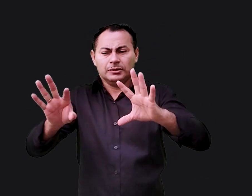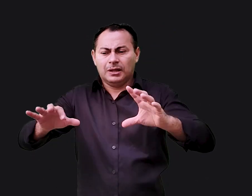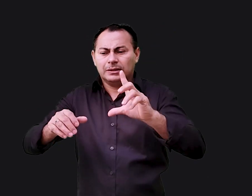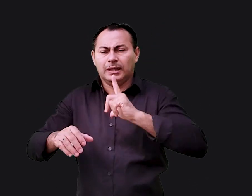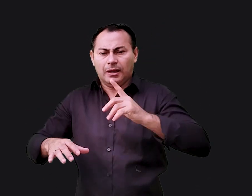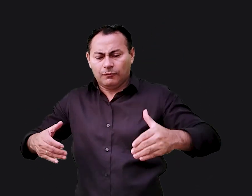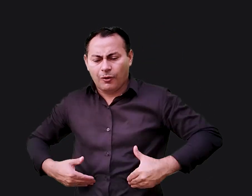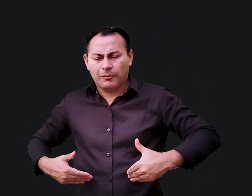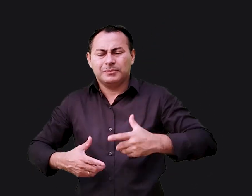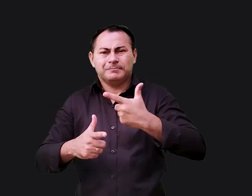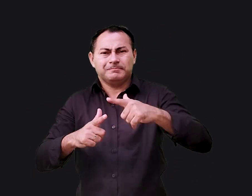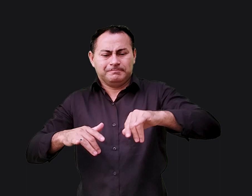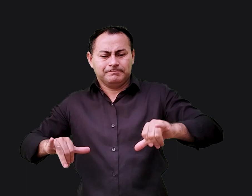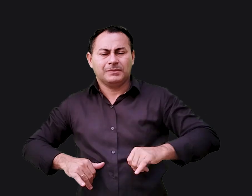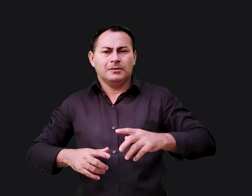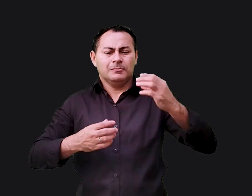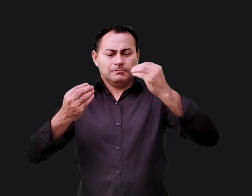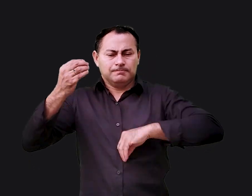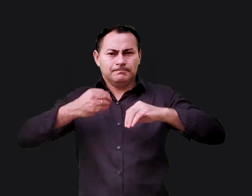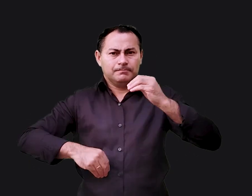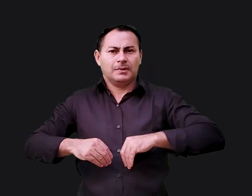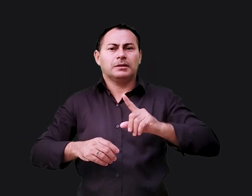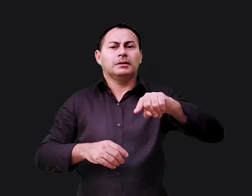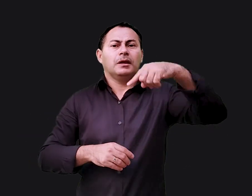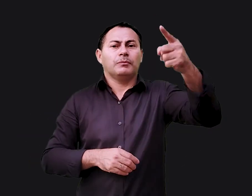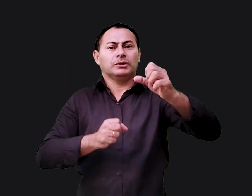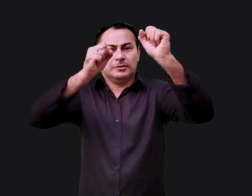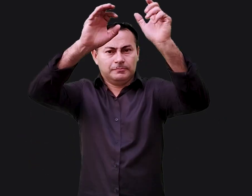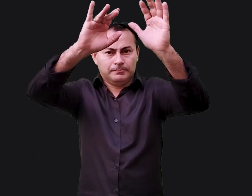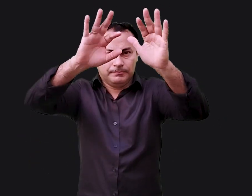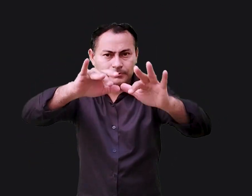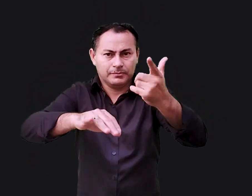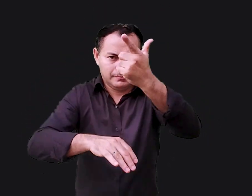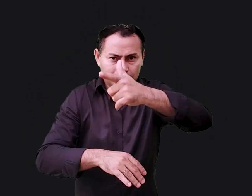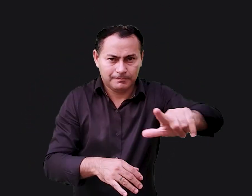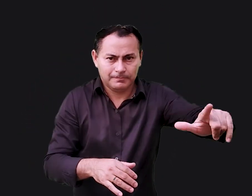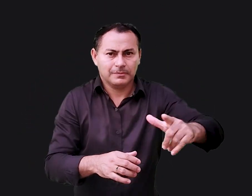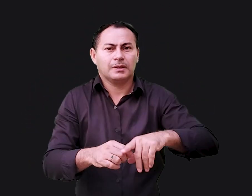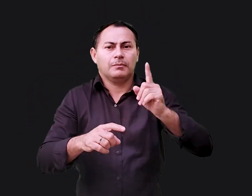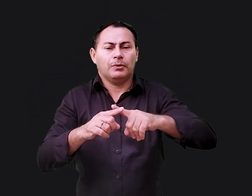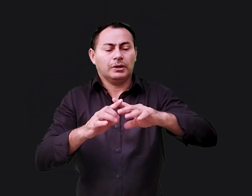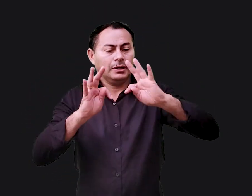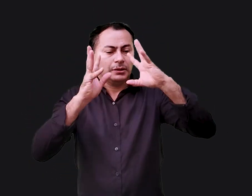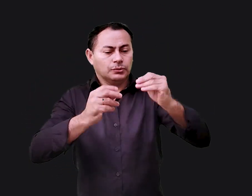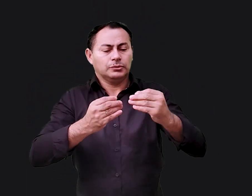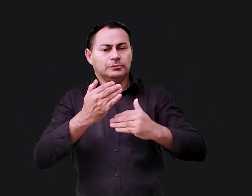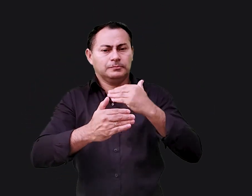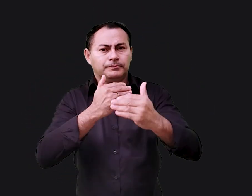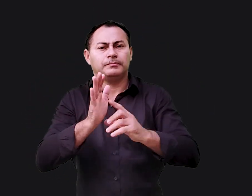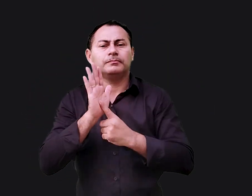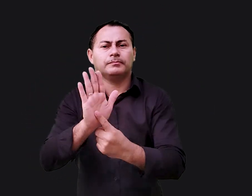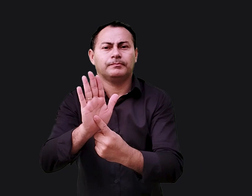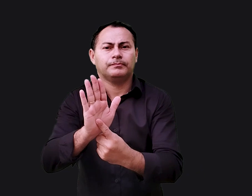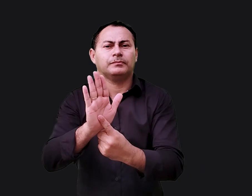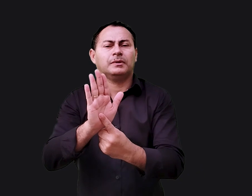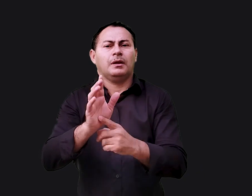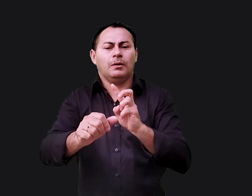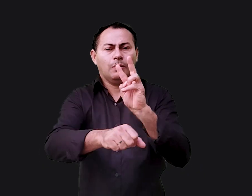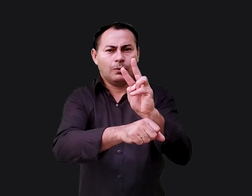Deus permite a fome a recessão ou a depressão para depois abençoar novamente porque todo esse processo Expressa